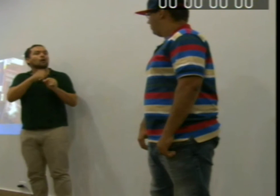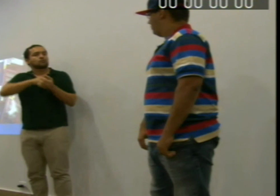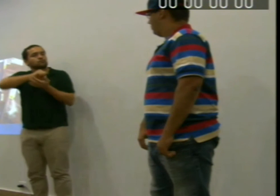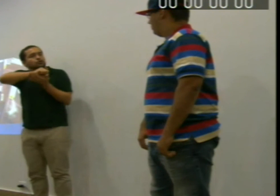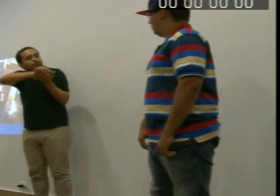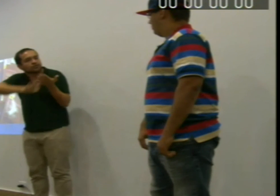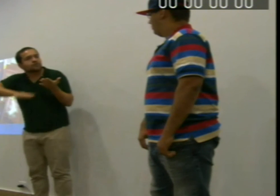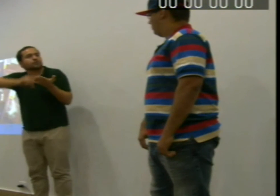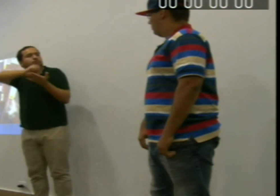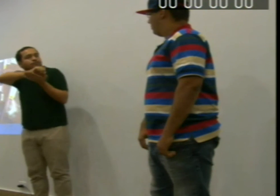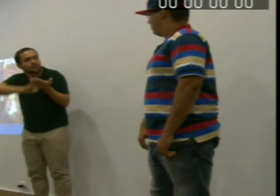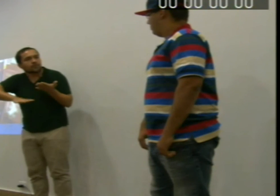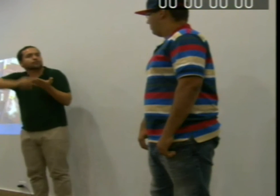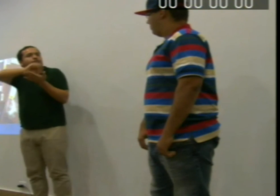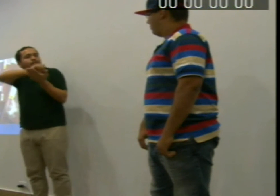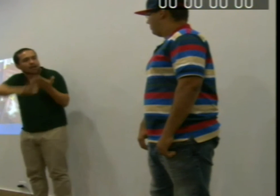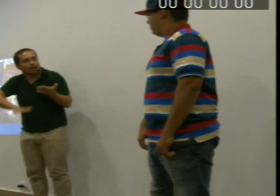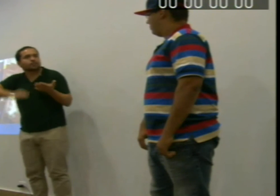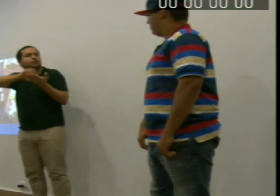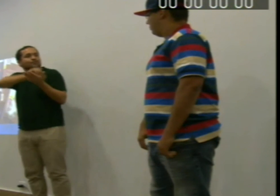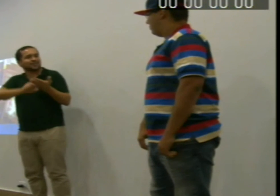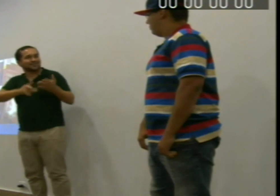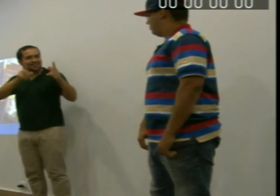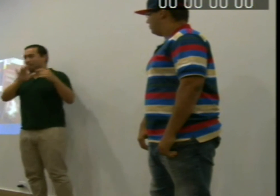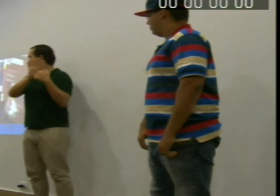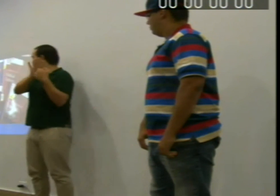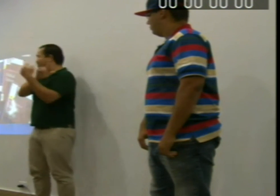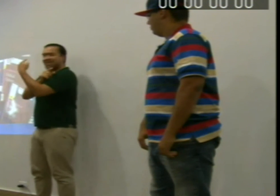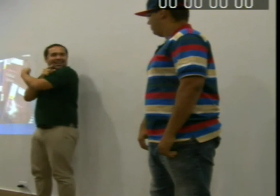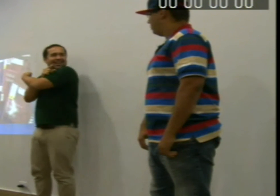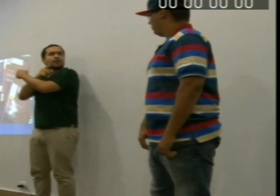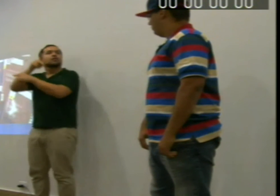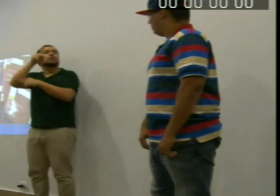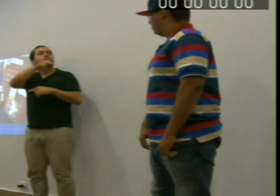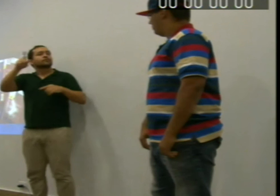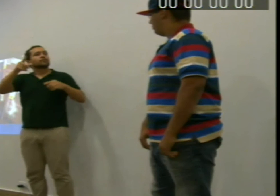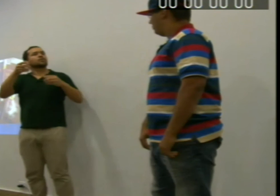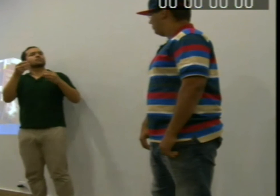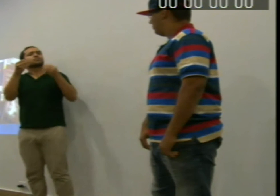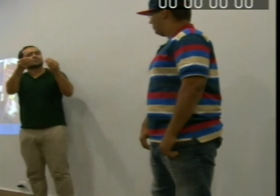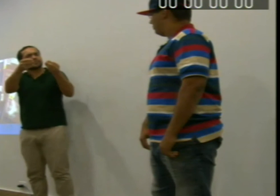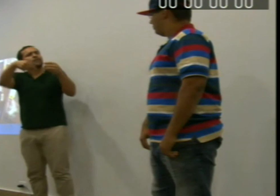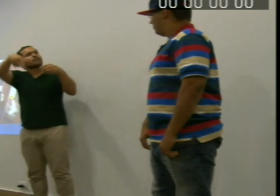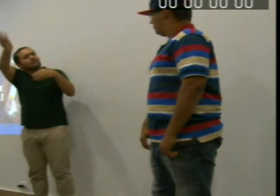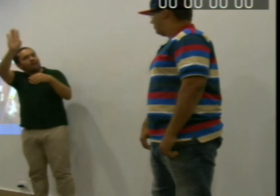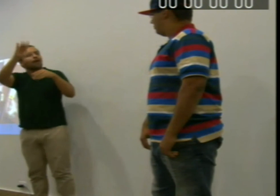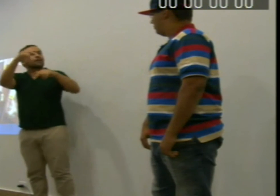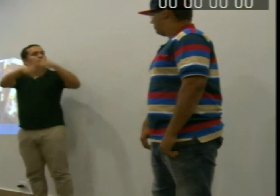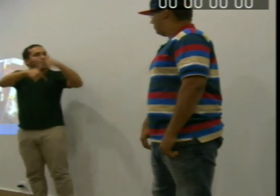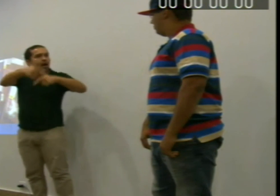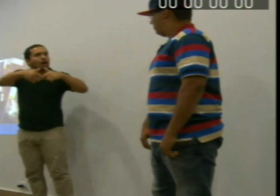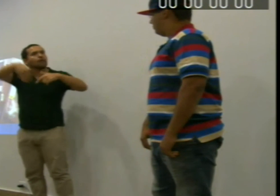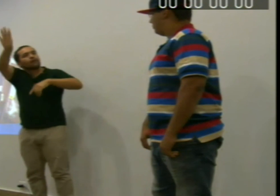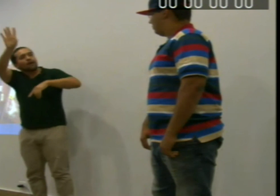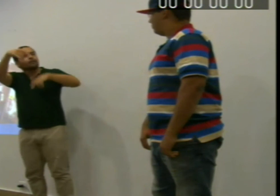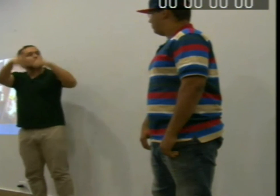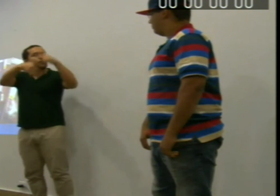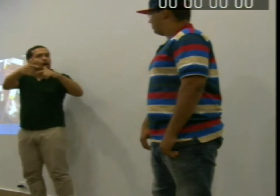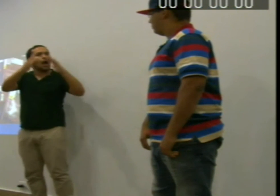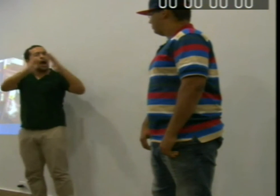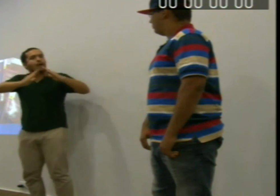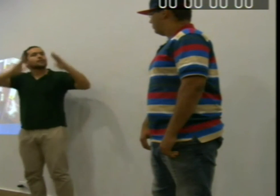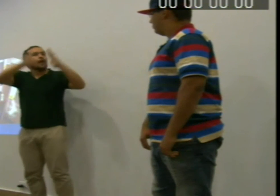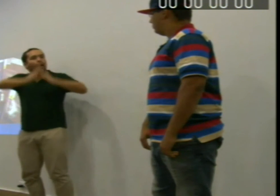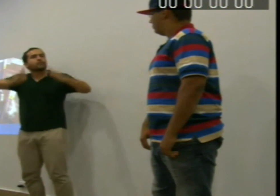que que eu fazia tinha muita atividade para fazer então assim é igual eu mostrei antes o professor dava atividade dava para você